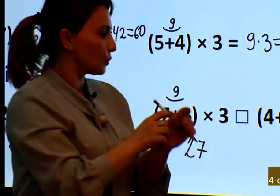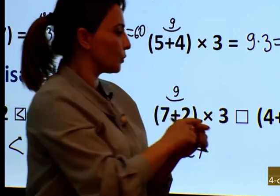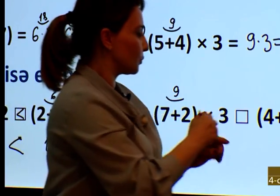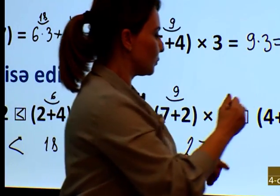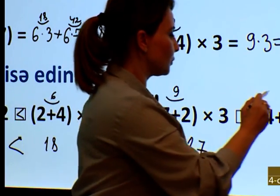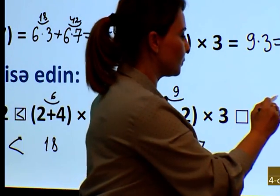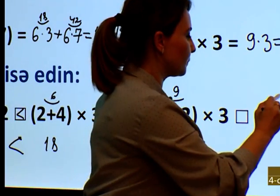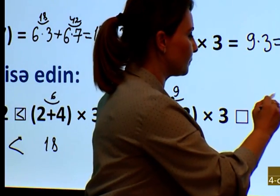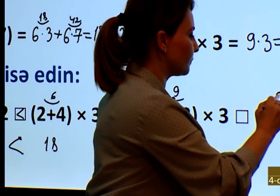4+5=9,